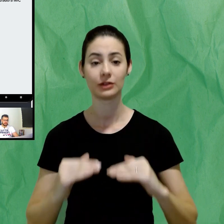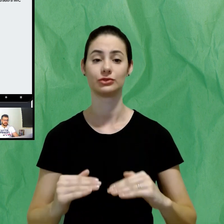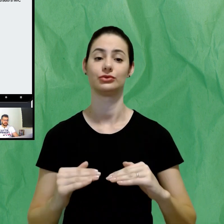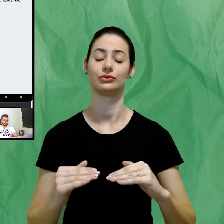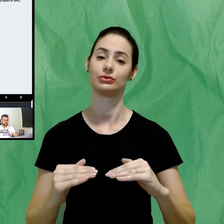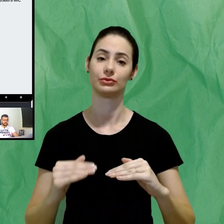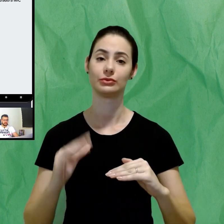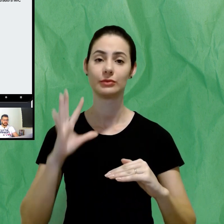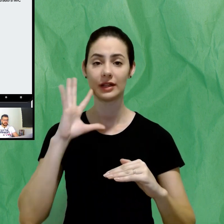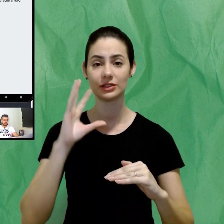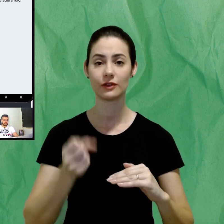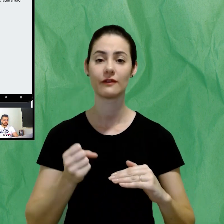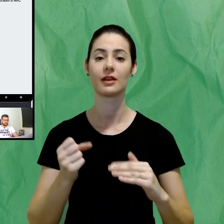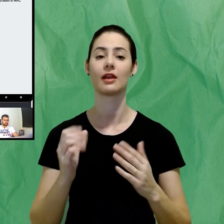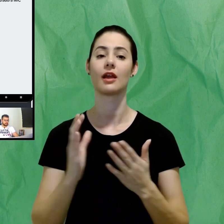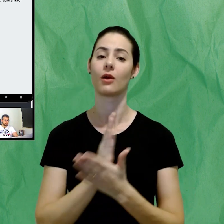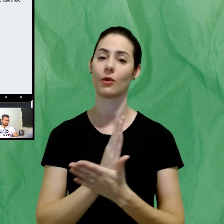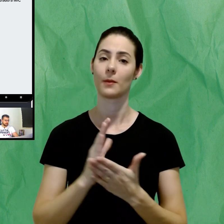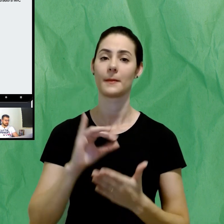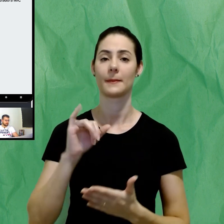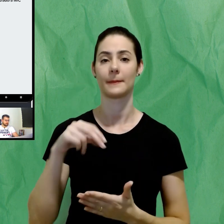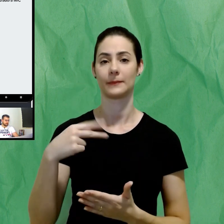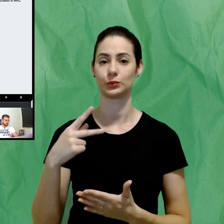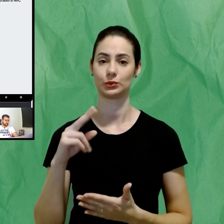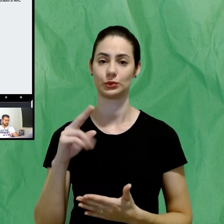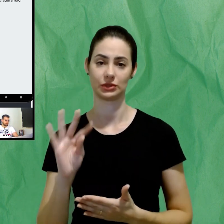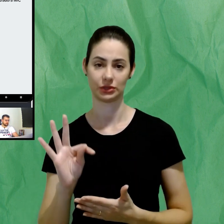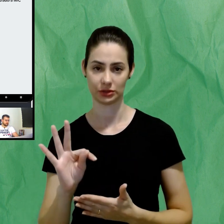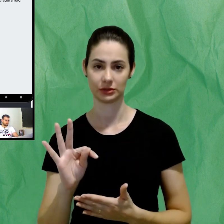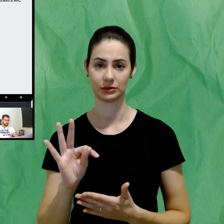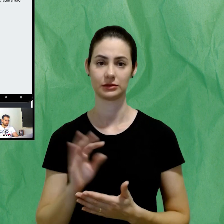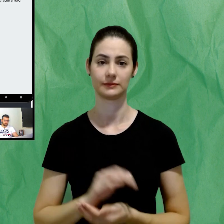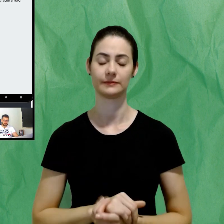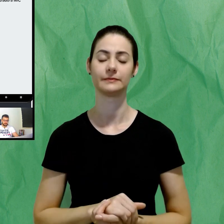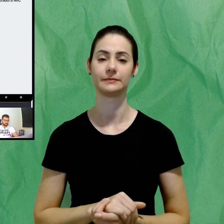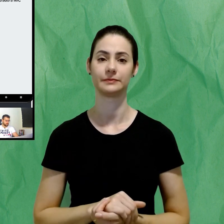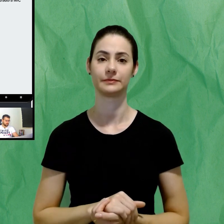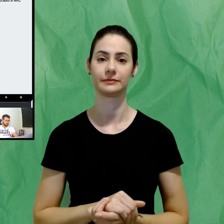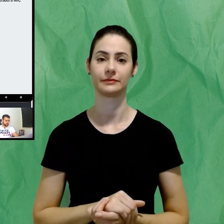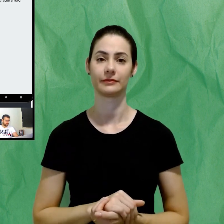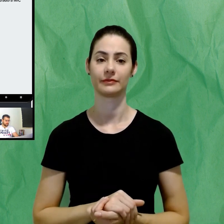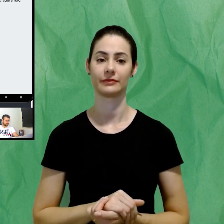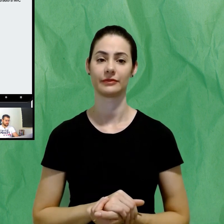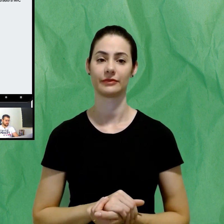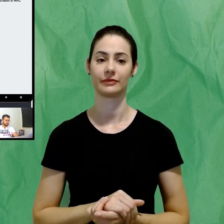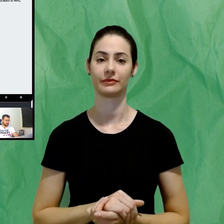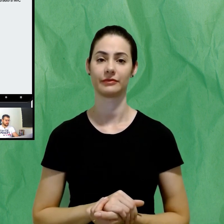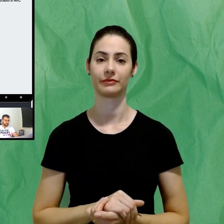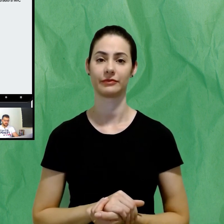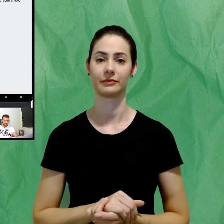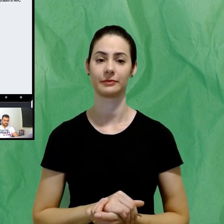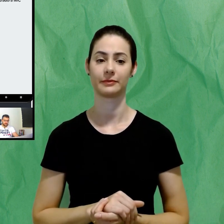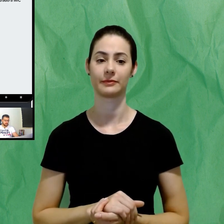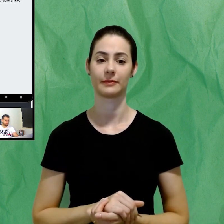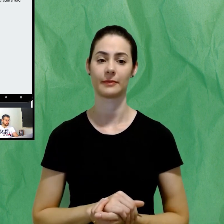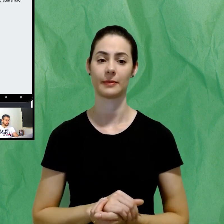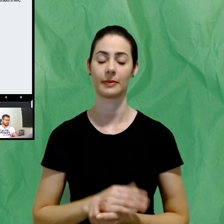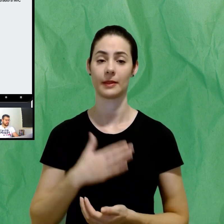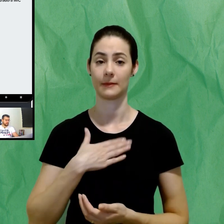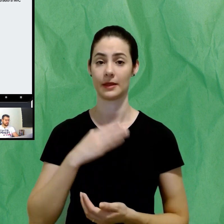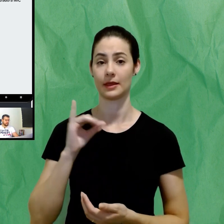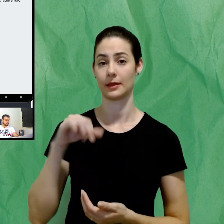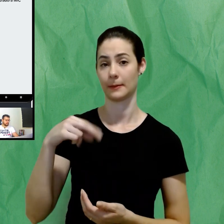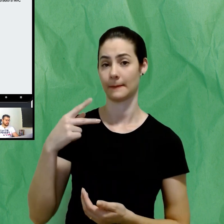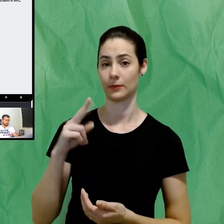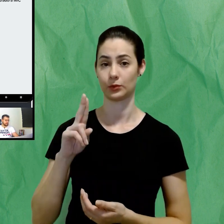começar a definir essa nossa inputs área, que será a nossa próxima view aqui. Então, a minha inputs